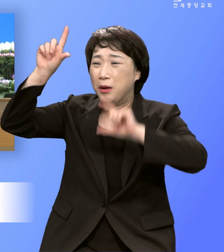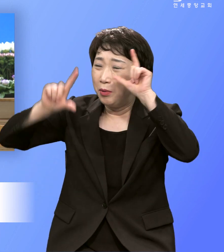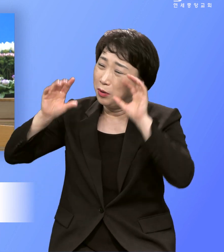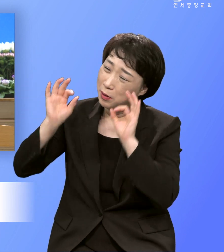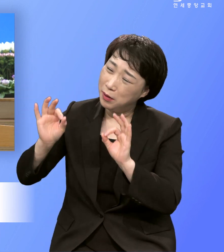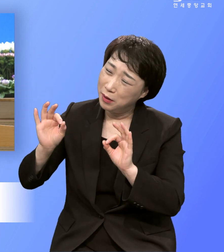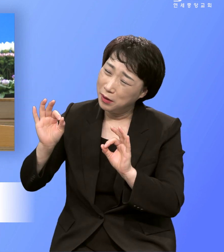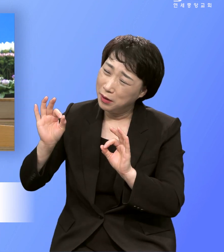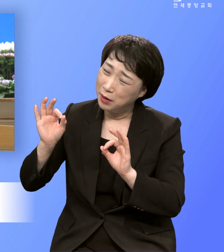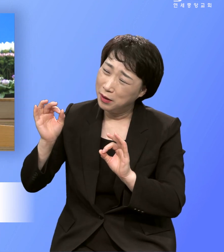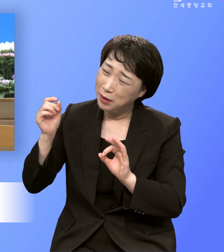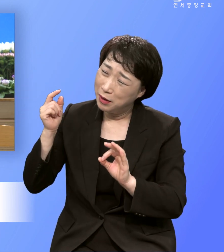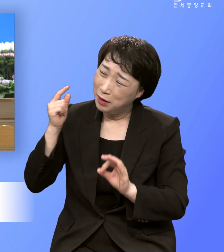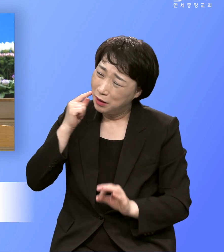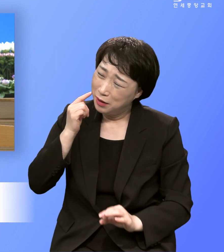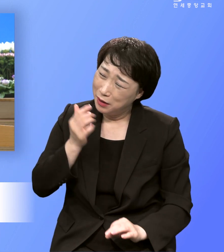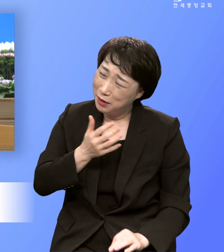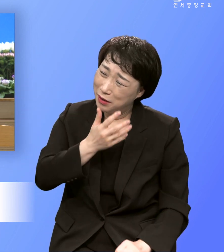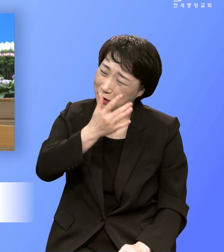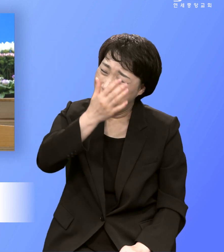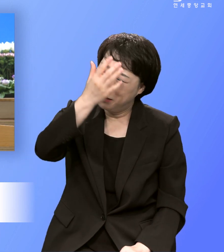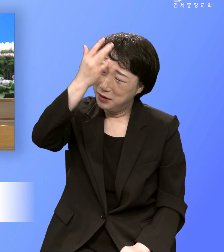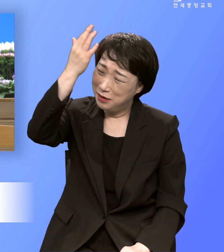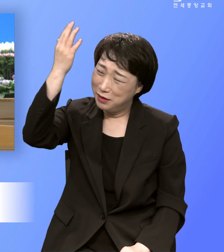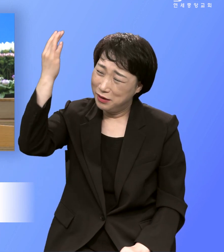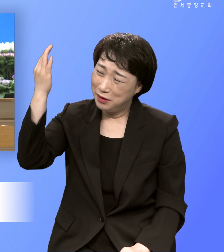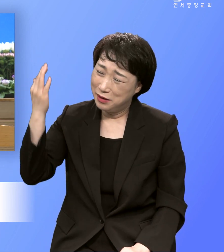그렇게 아름다울 수가 없다.